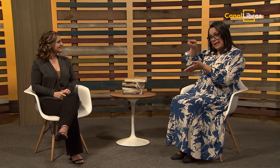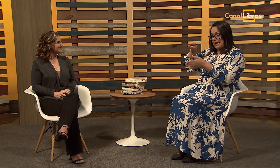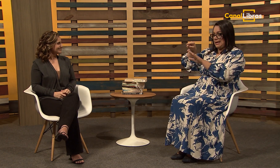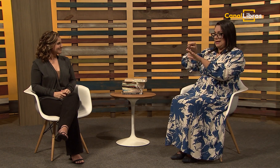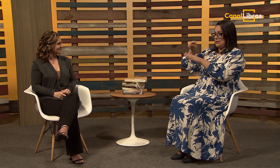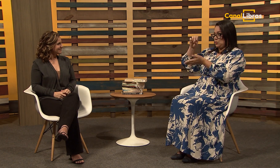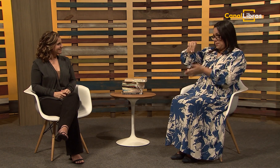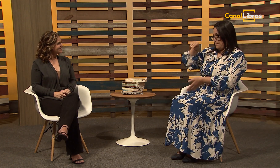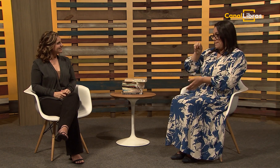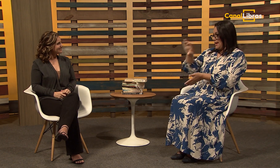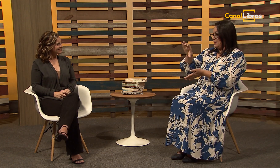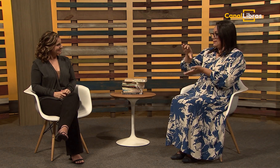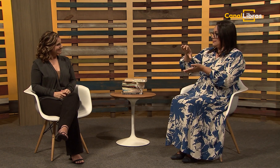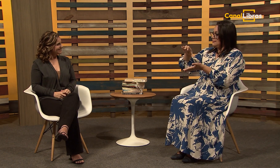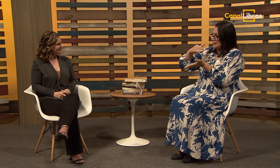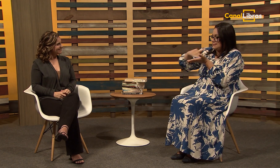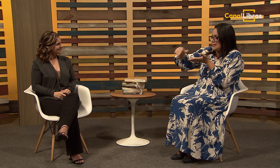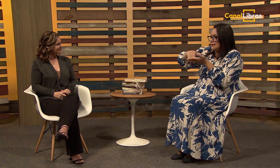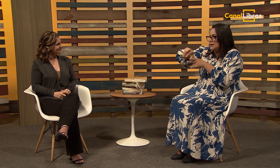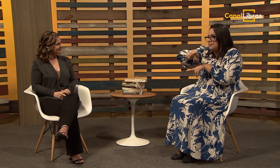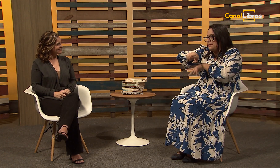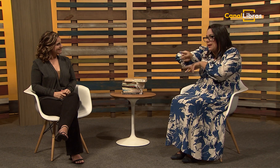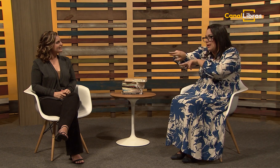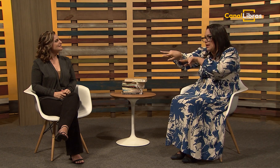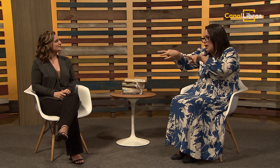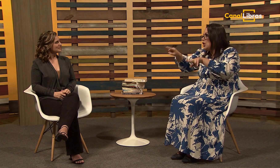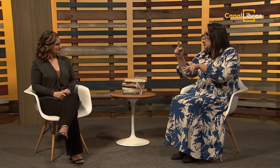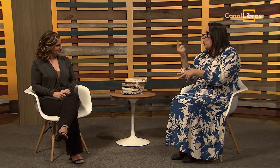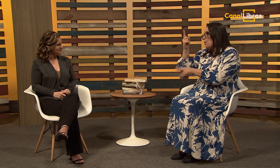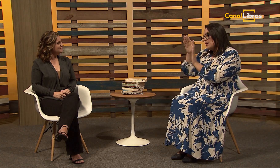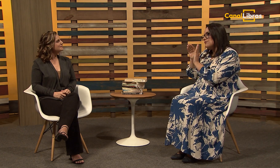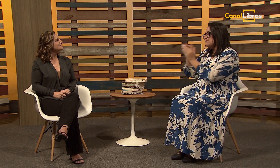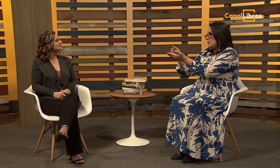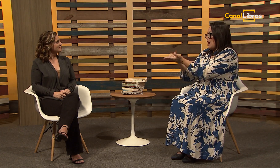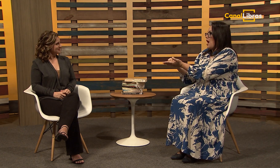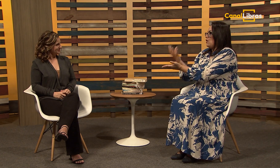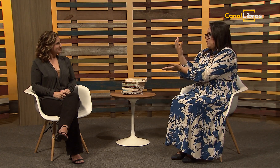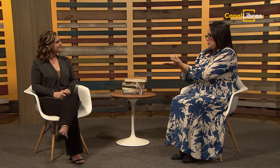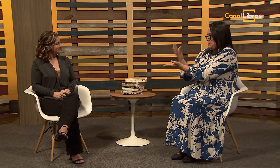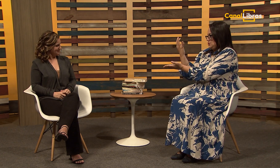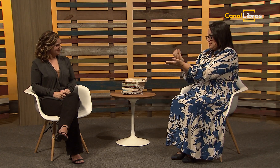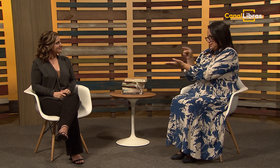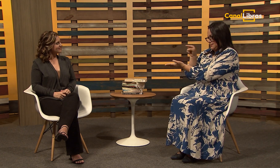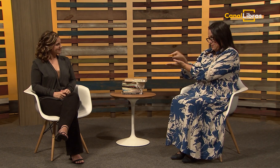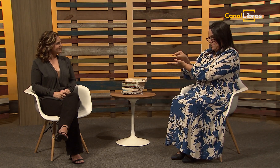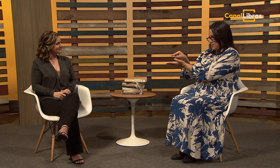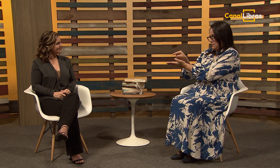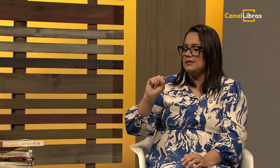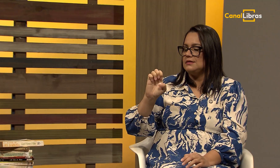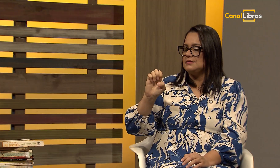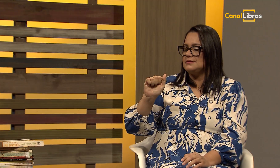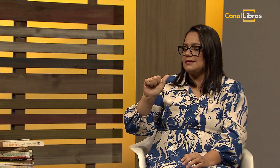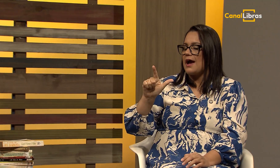MEC, temos as respectivas secretarias, sendo uma delas voltadas à alfabetização, que é a CEALF.